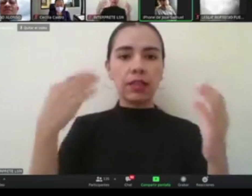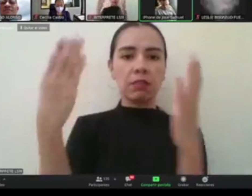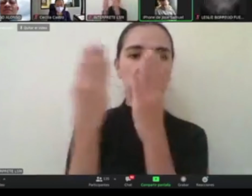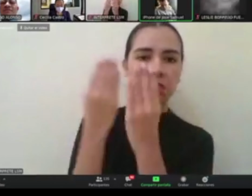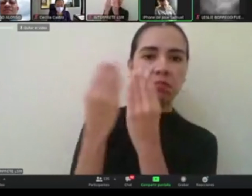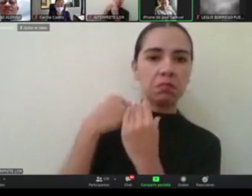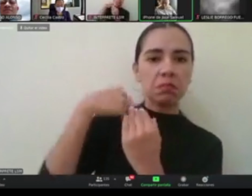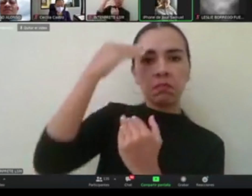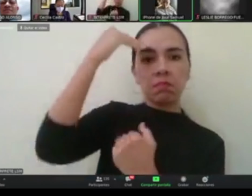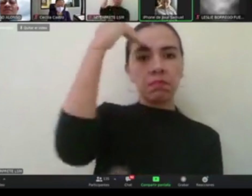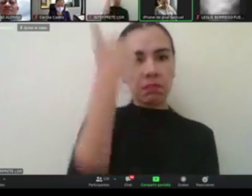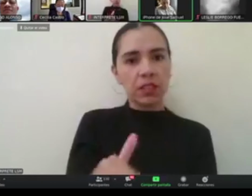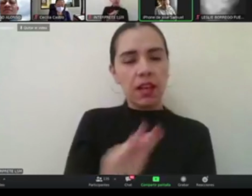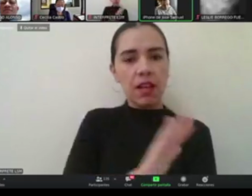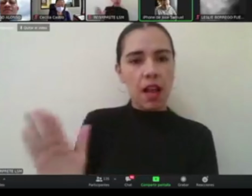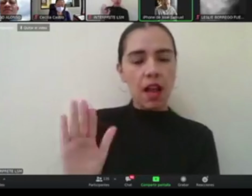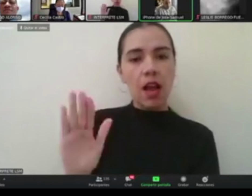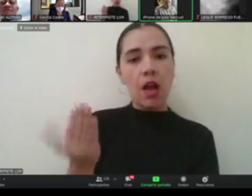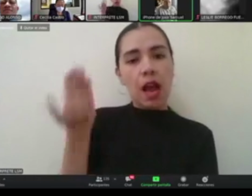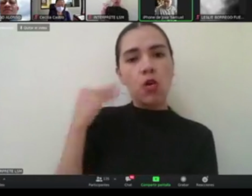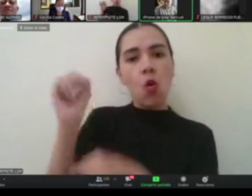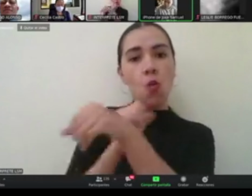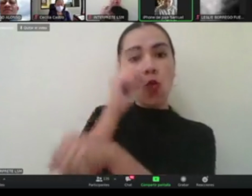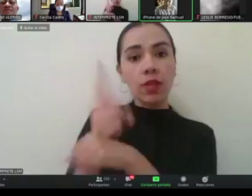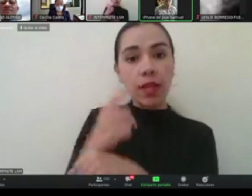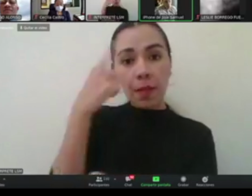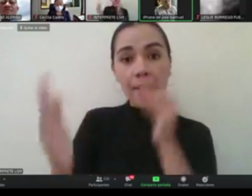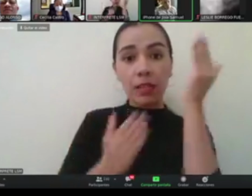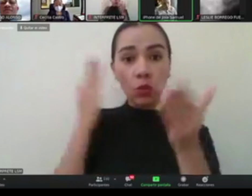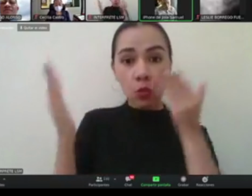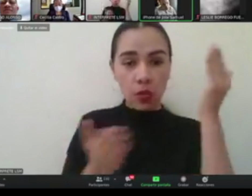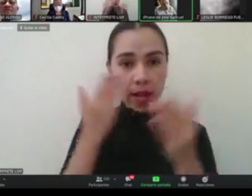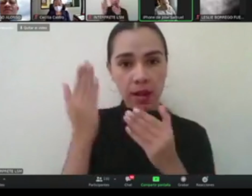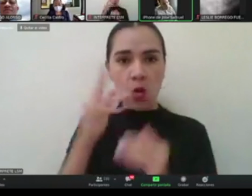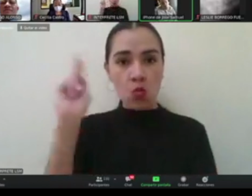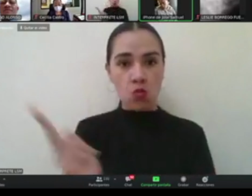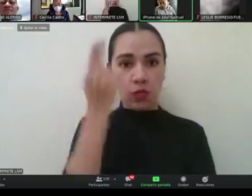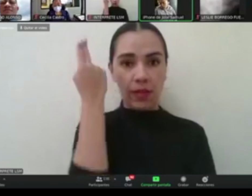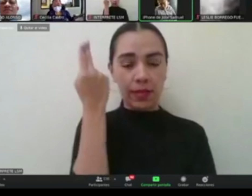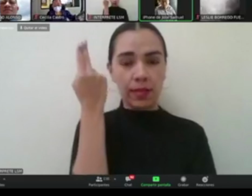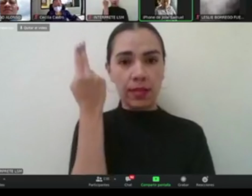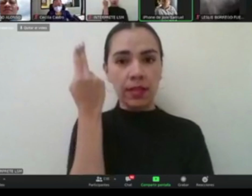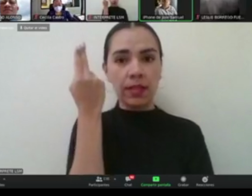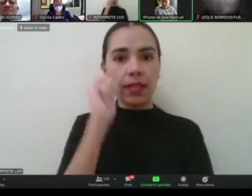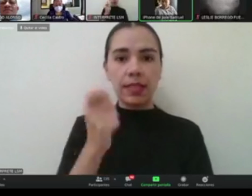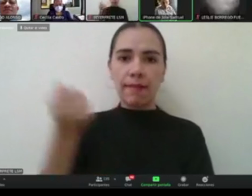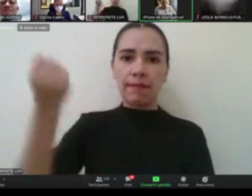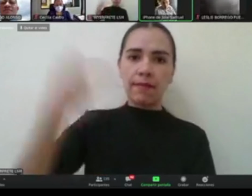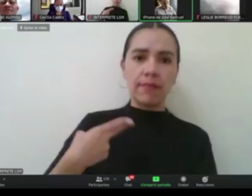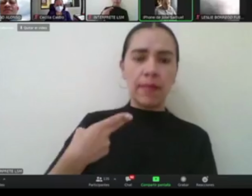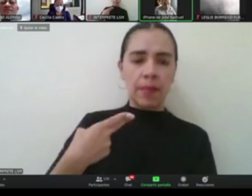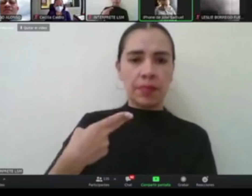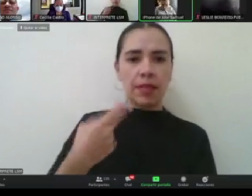o que tuvimos la oportunidad de estudiar en una educación superior, somos privilegiados,